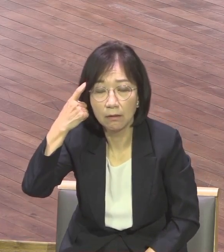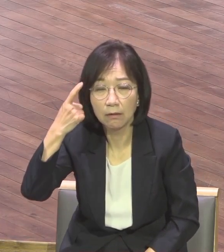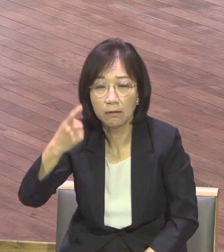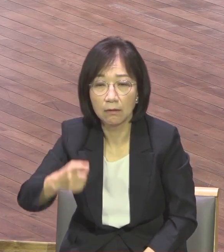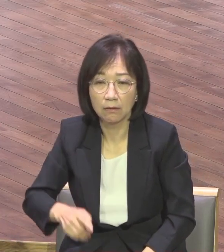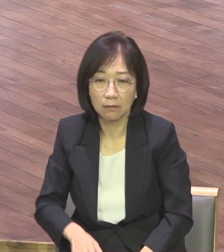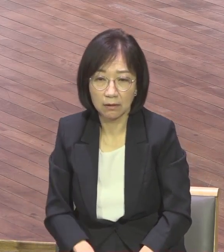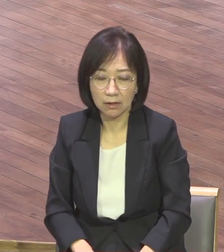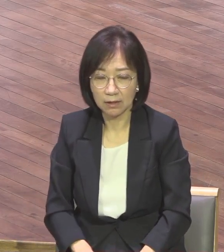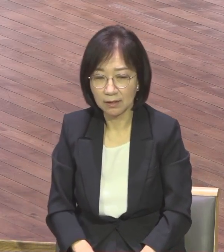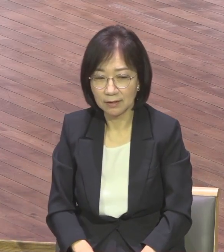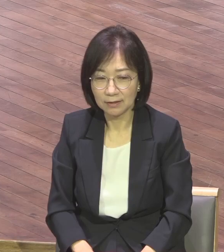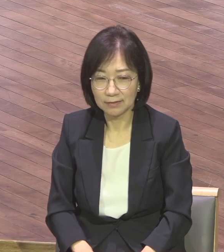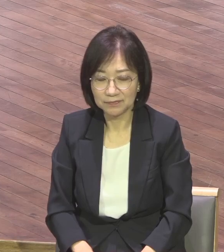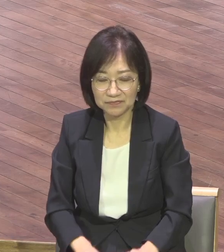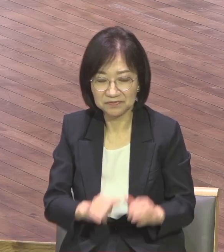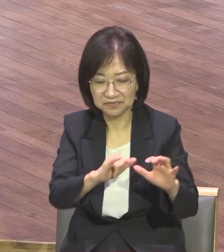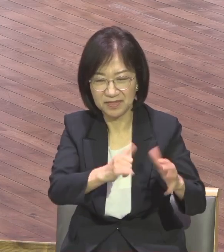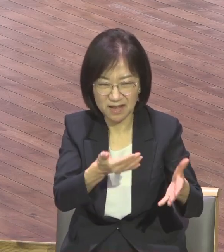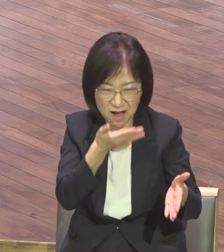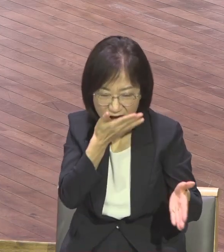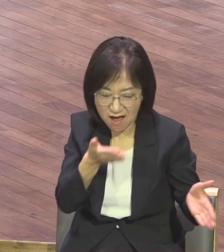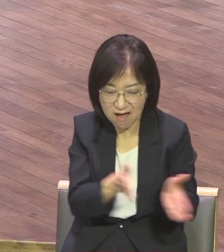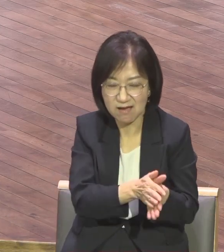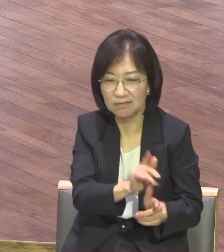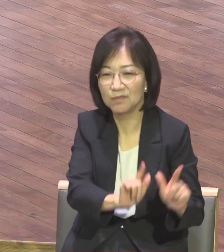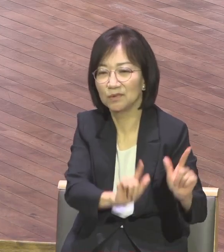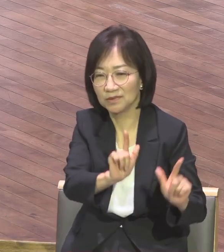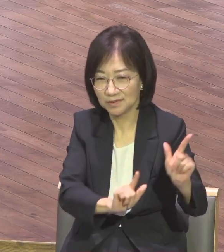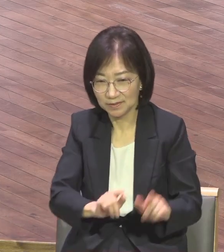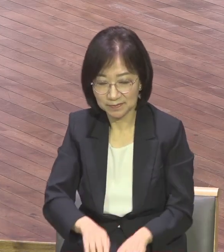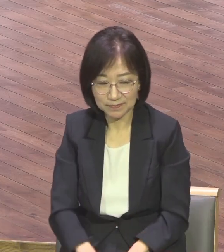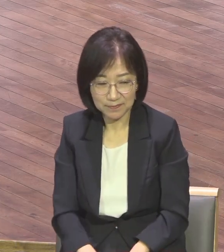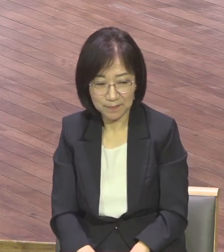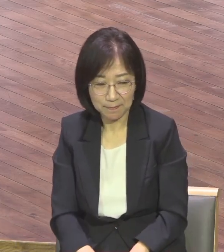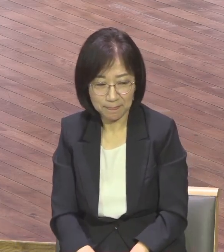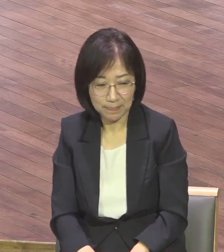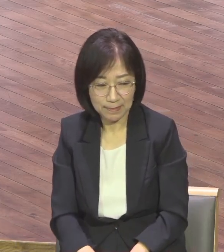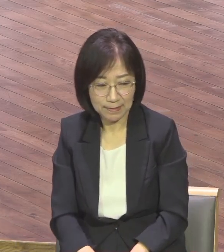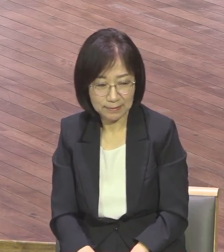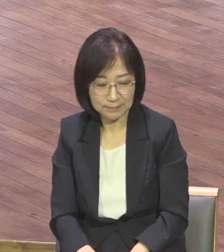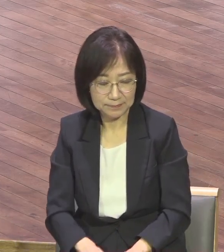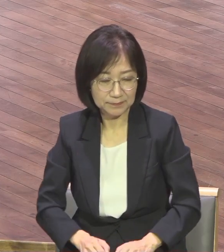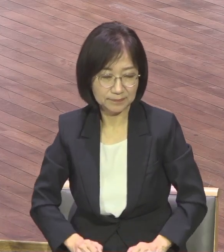전혀 그런 세상적인 말이에요. 뭐가 불편해요?